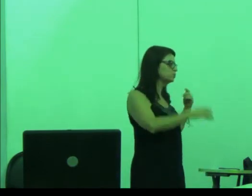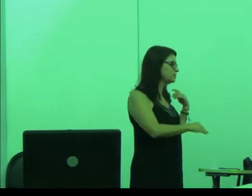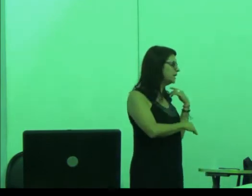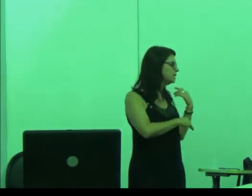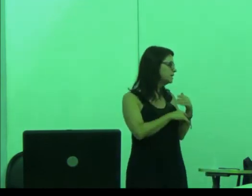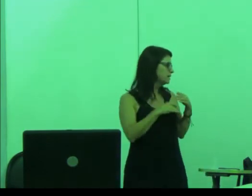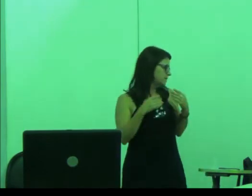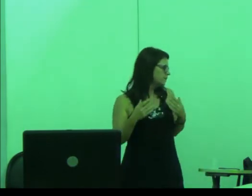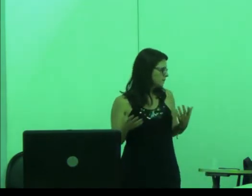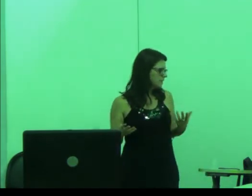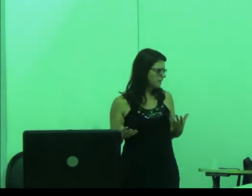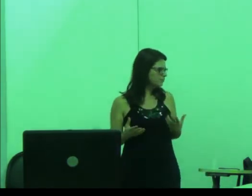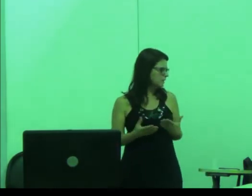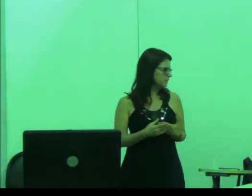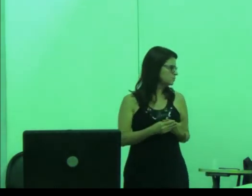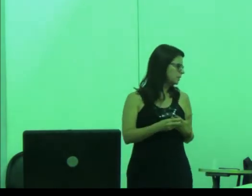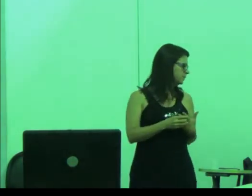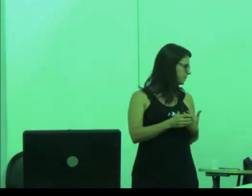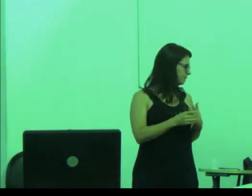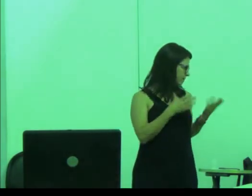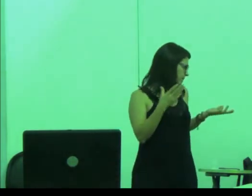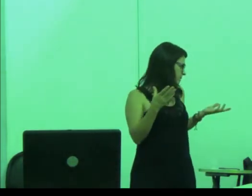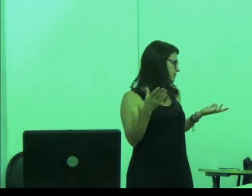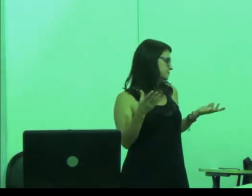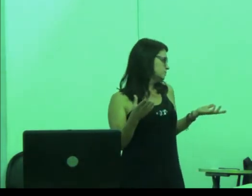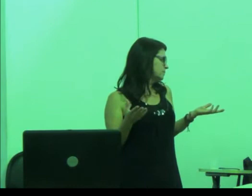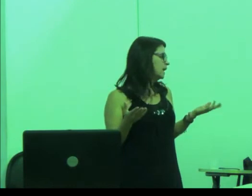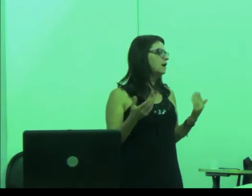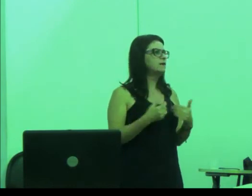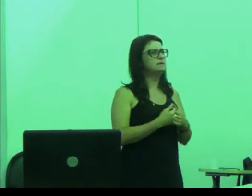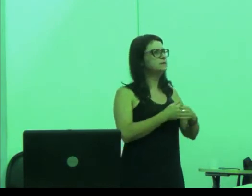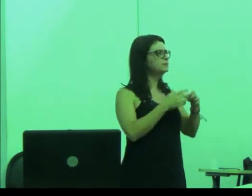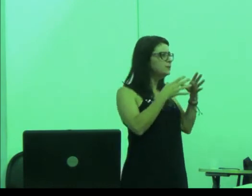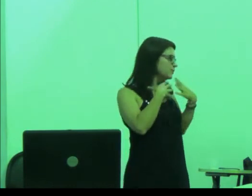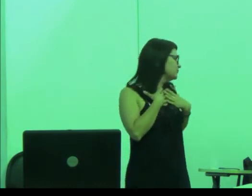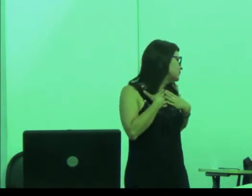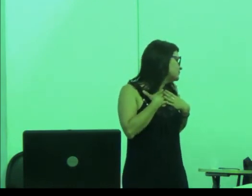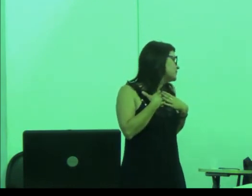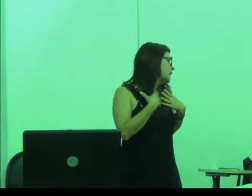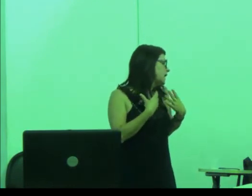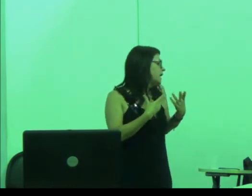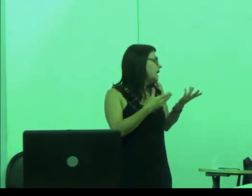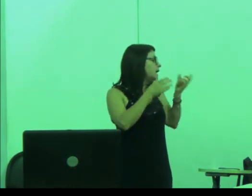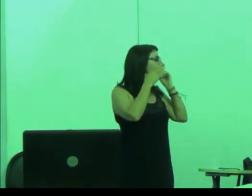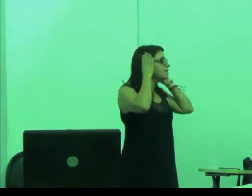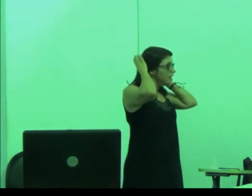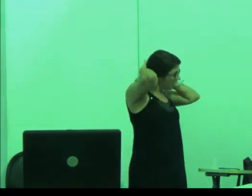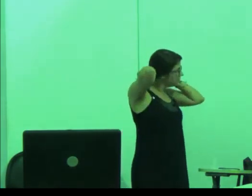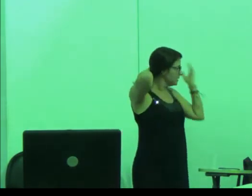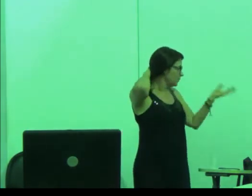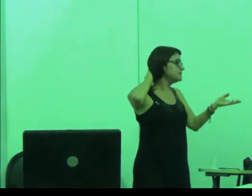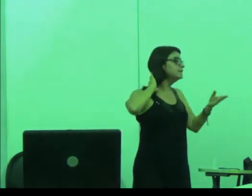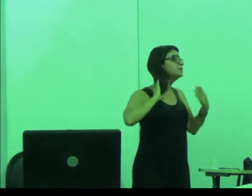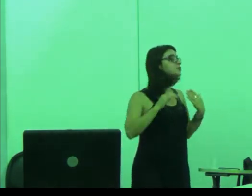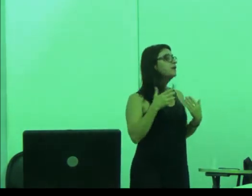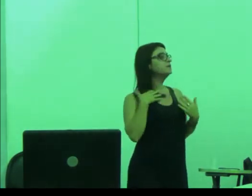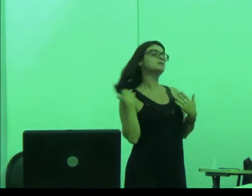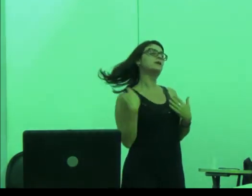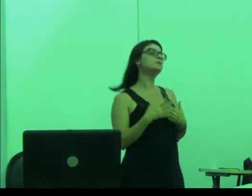pra cá. É violento, né? Pode não ser. Eu acho que não podemos ser juntos. Então, mas aí tem gente, tem autores